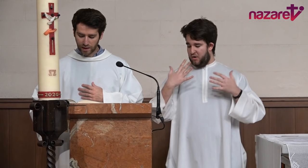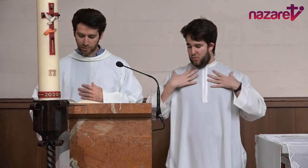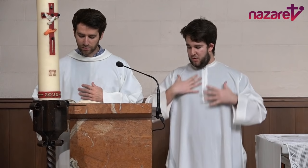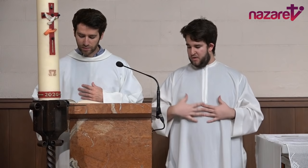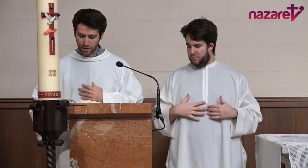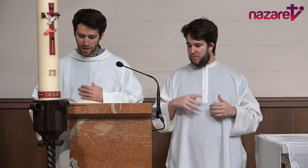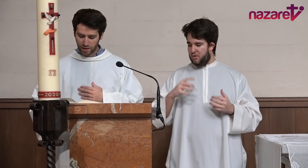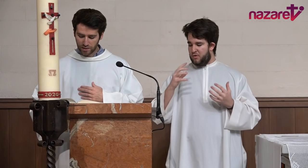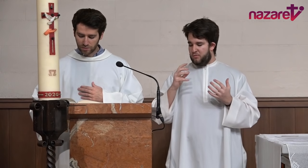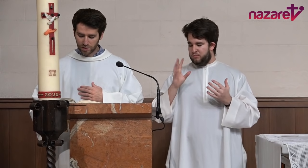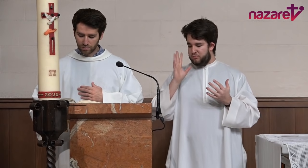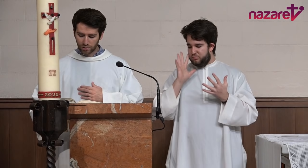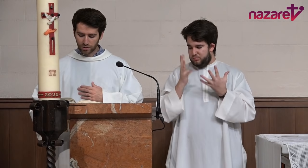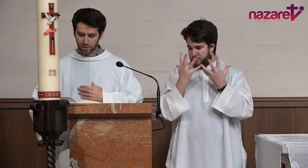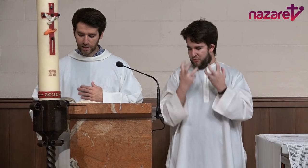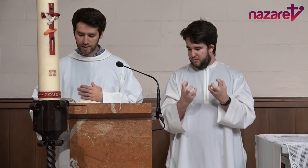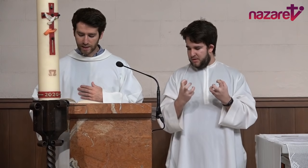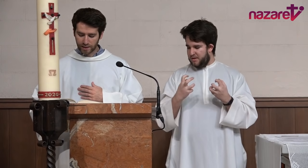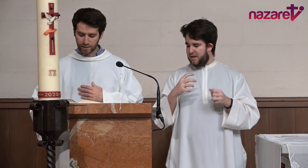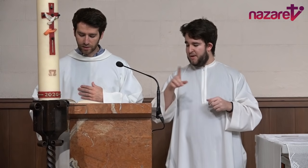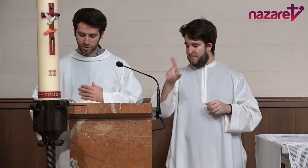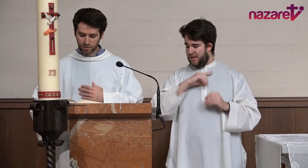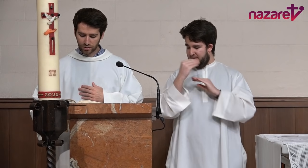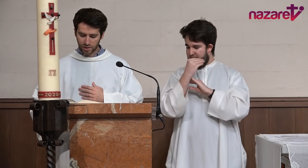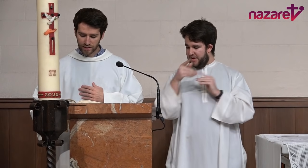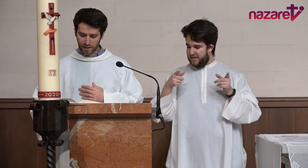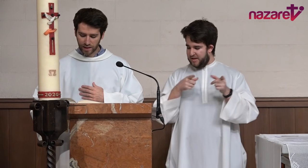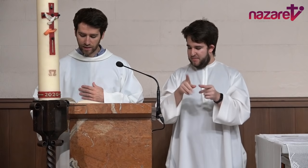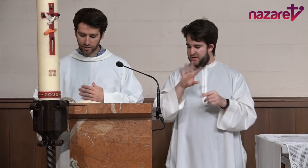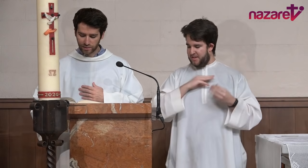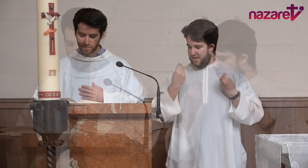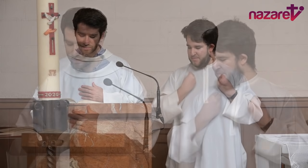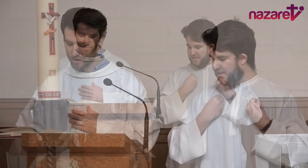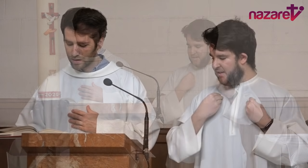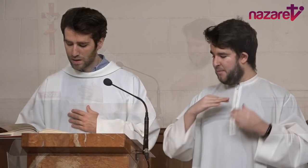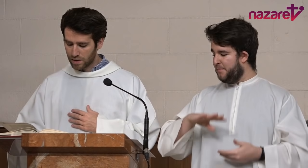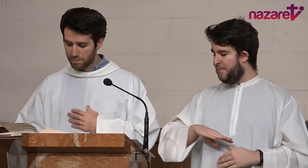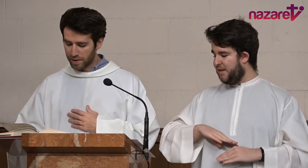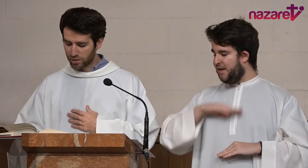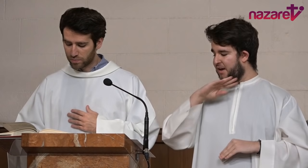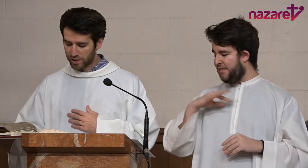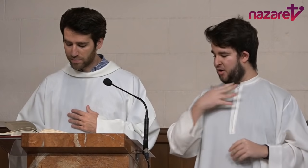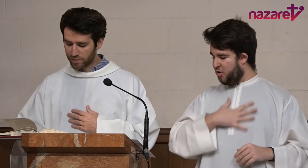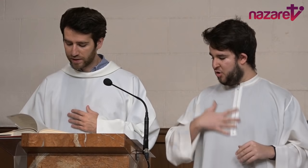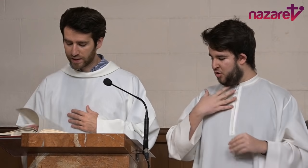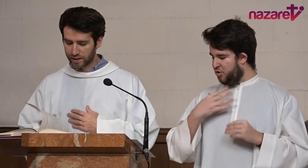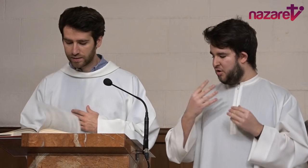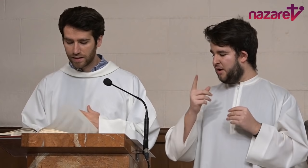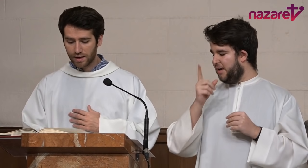enterraron, y su sepulcro está entre nosotros hasta el día de hoy. Pero como era profeta